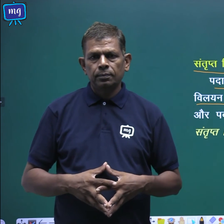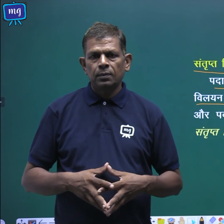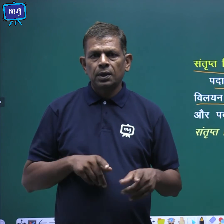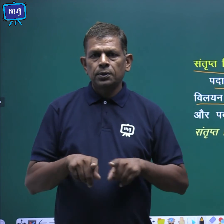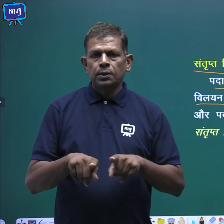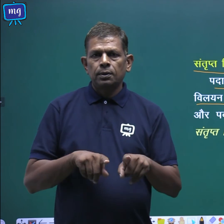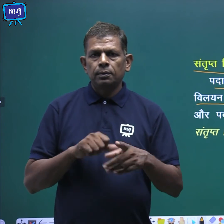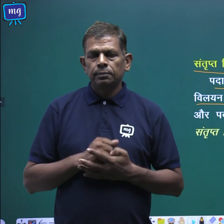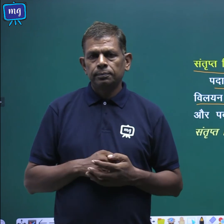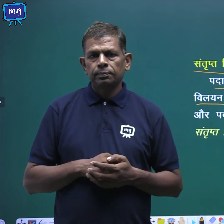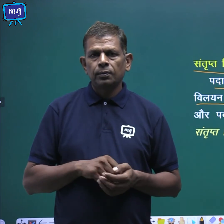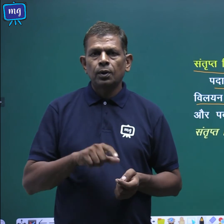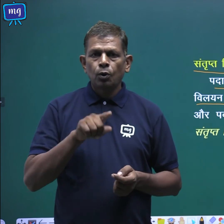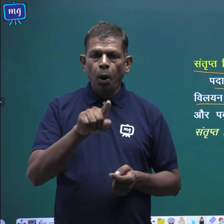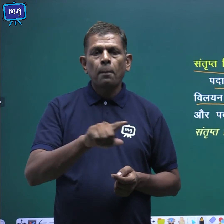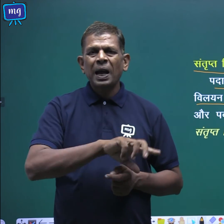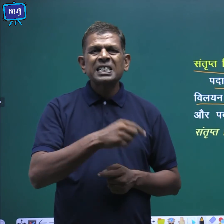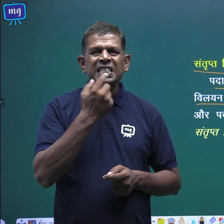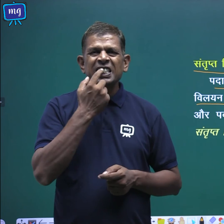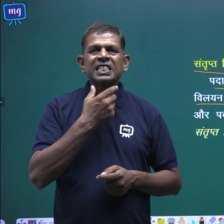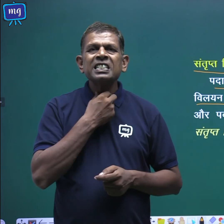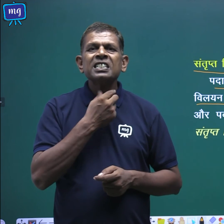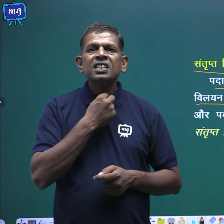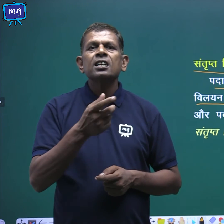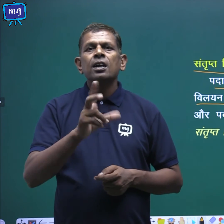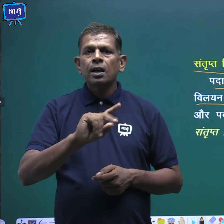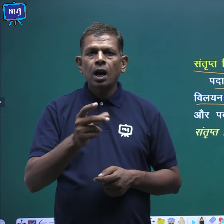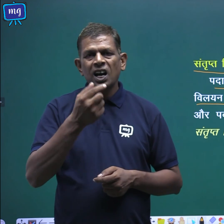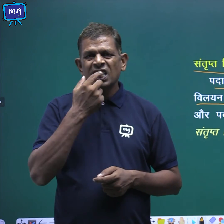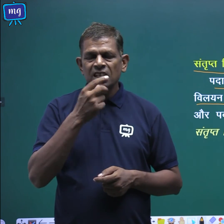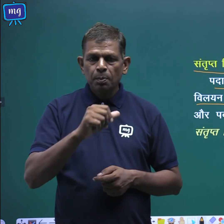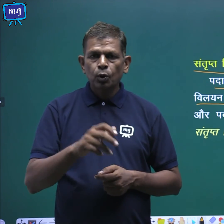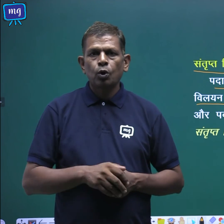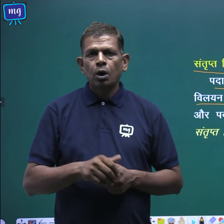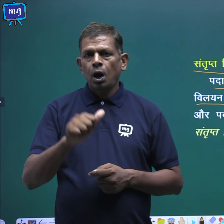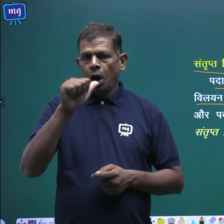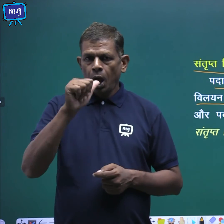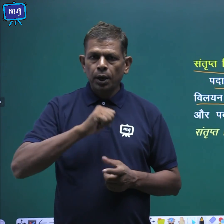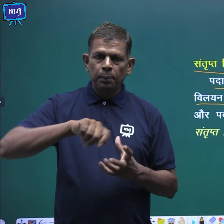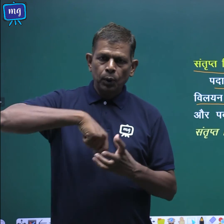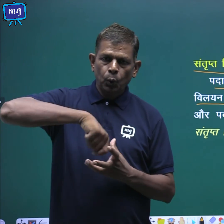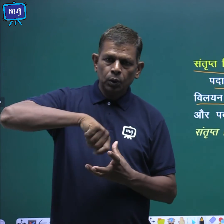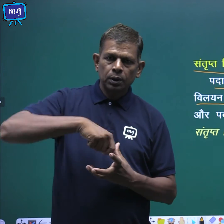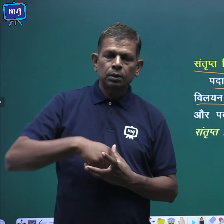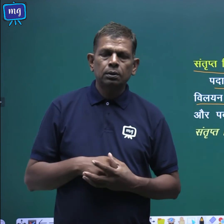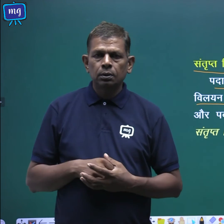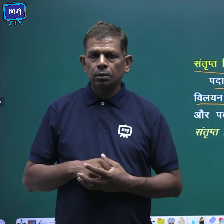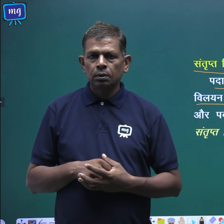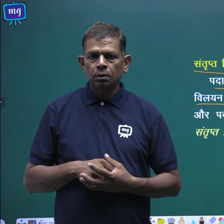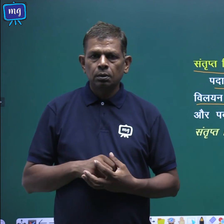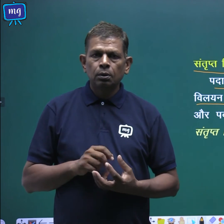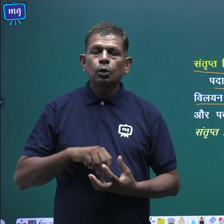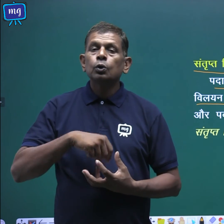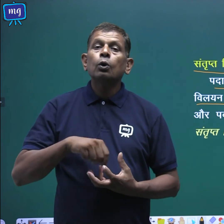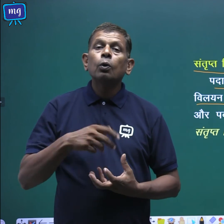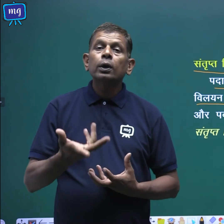जैसे आप चीनी या नमक को पानी में घोलोगे तो